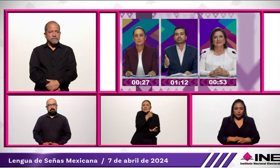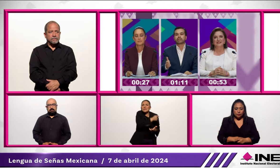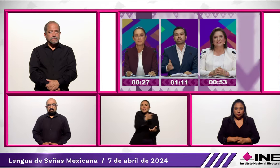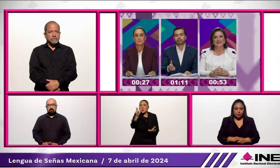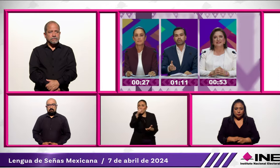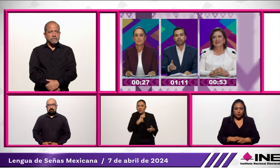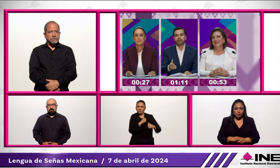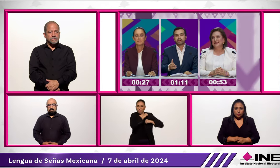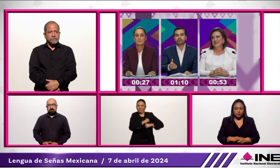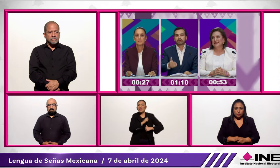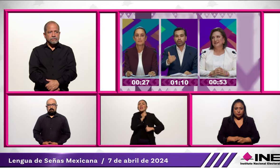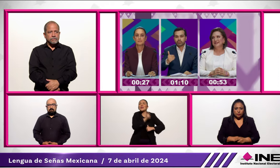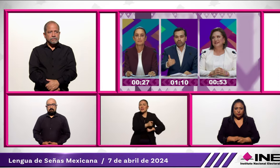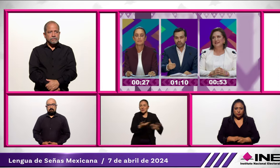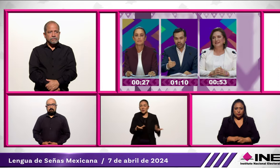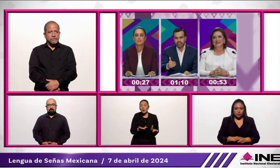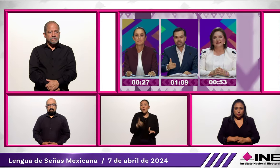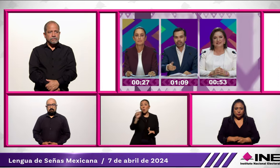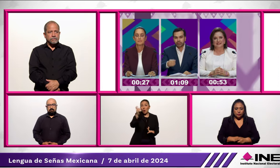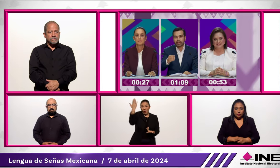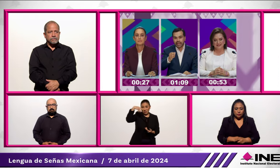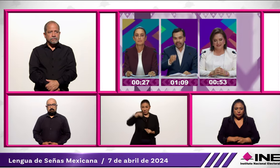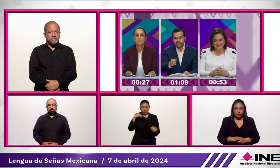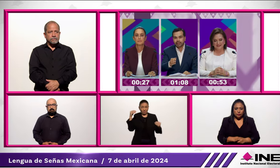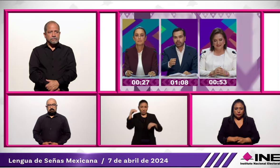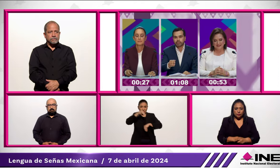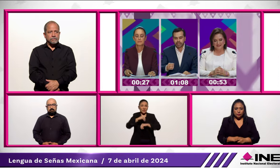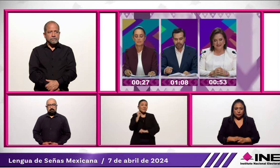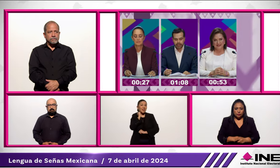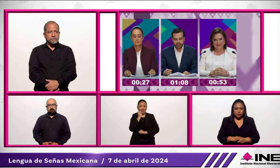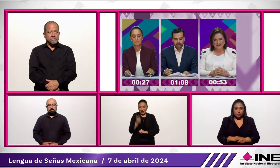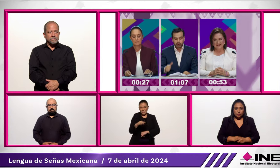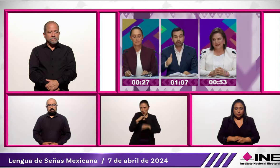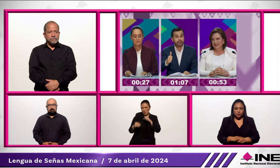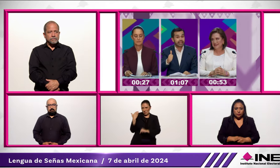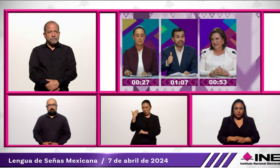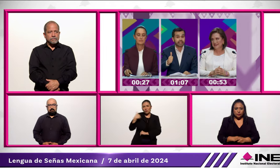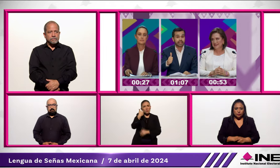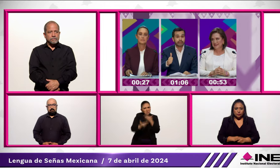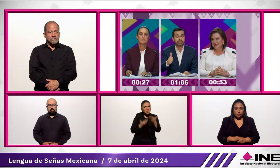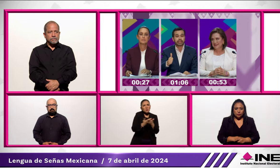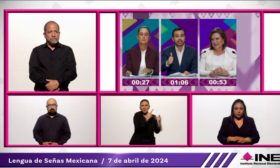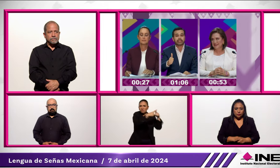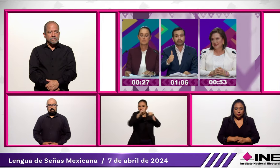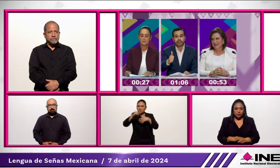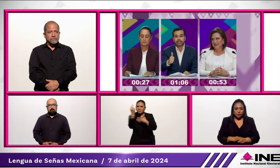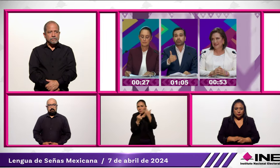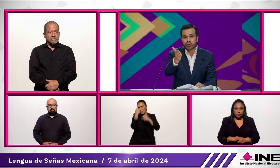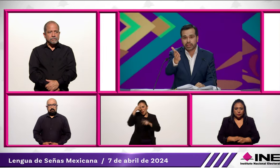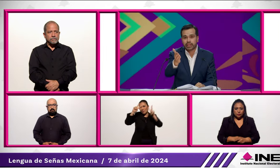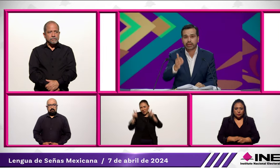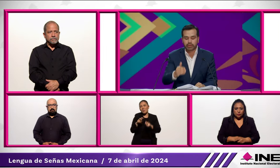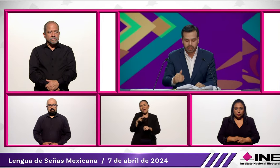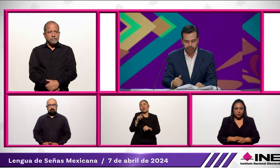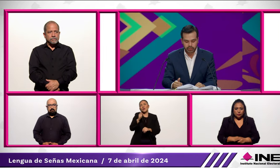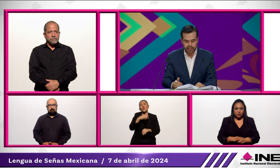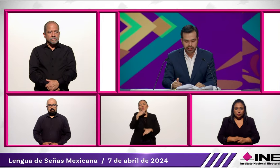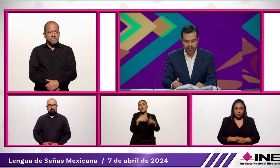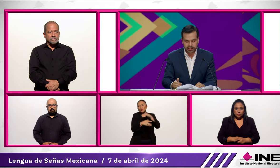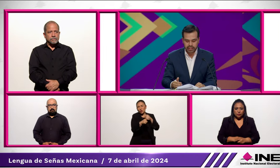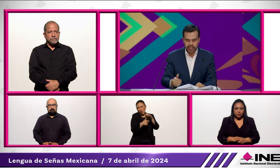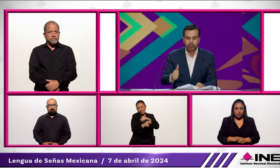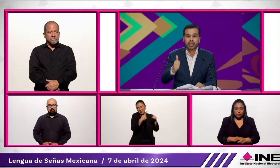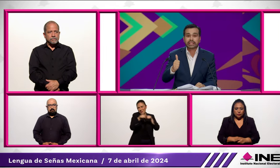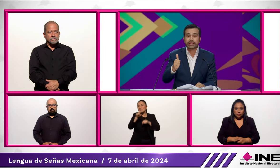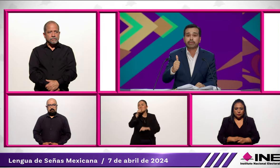cargos que hemos tenido. Cuando fui legislador, en esta última etapa, propuse varias iniciativas en materia de transparencia y corrupción que tienen que ver con la pregunta